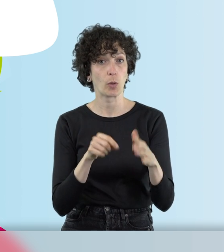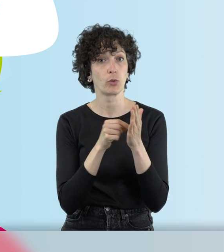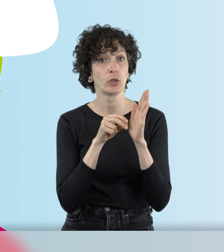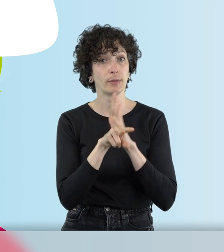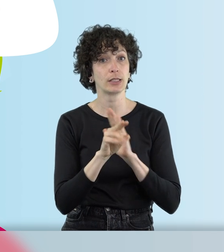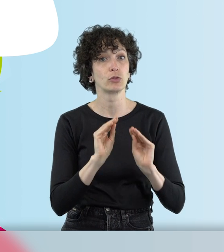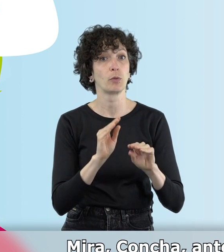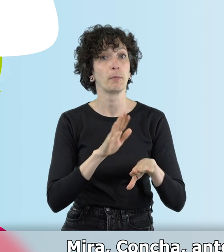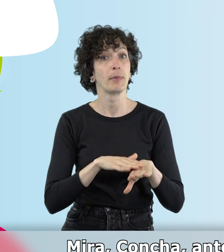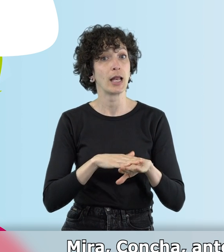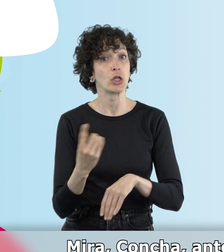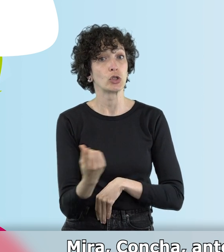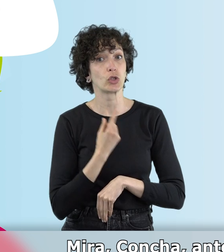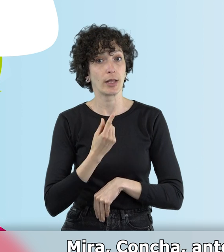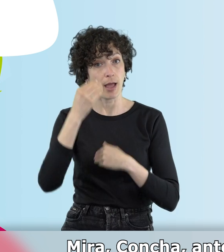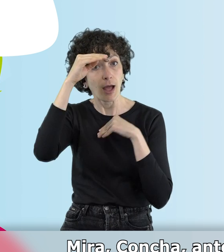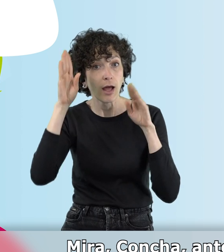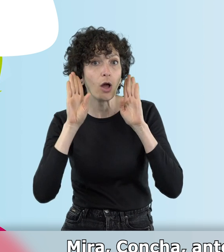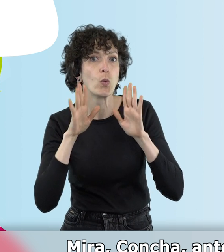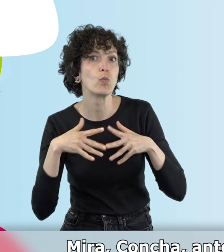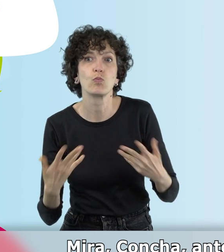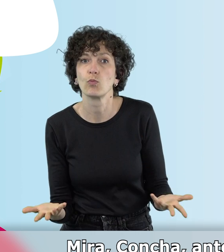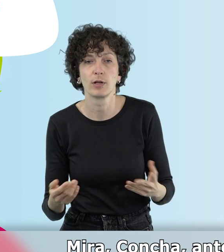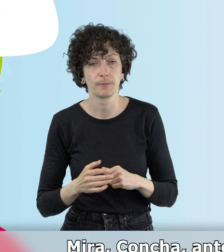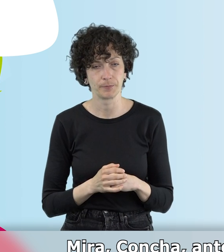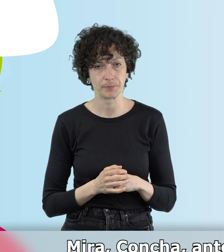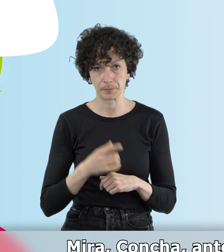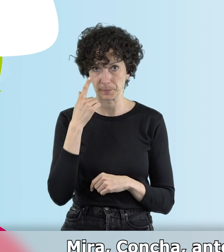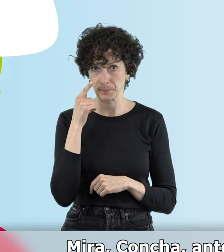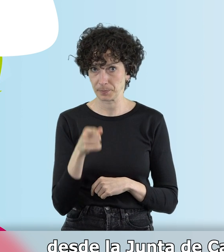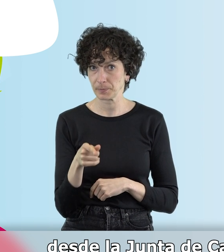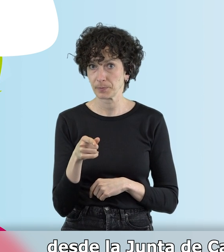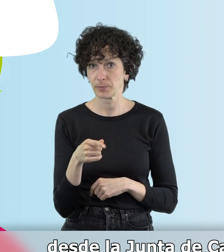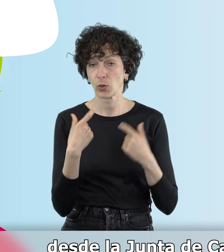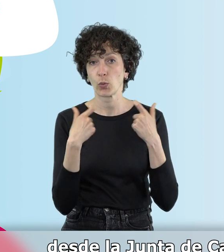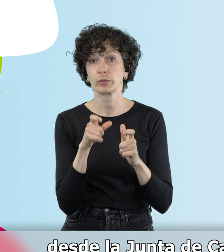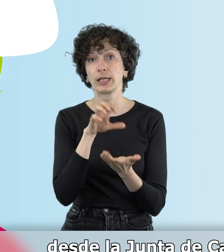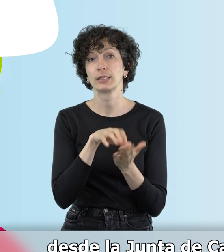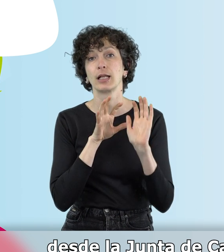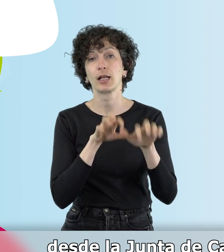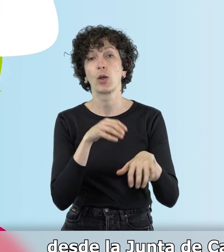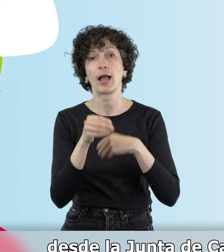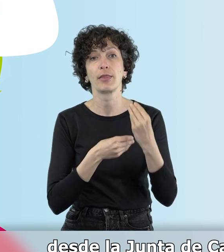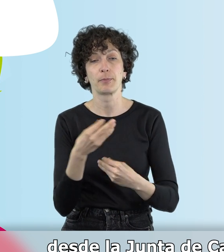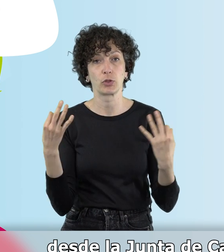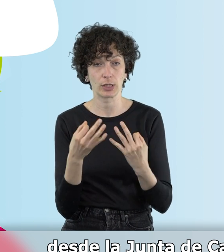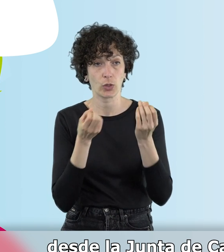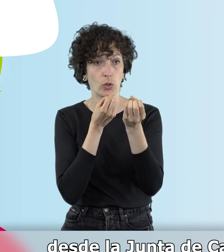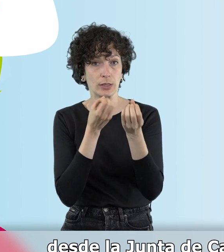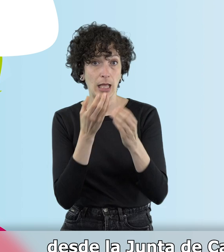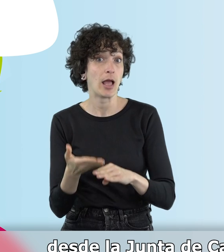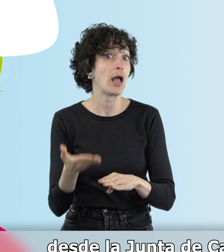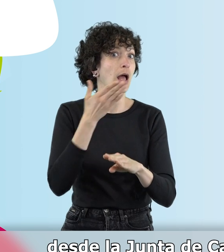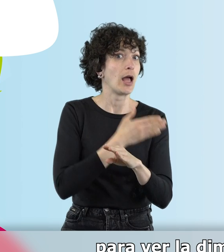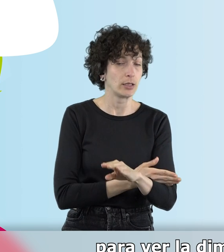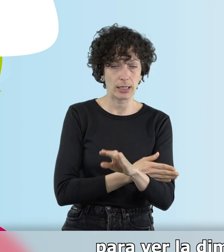abordar a la soledad? Pues mira, Concha, antes de decir lo que se está haciendo desde la Junta de Castilla y León, te voy a